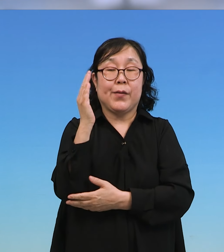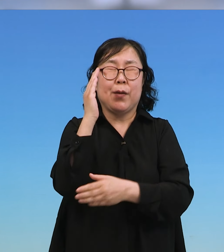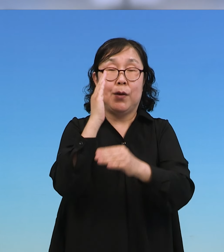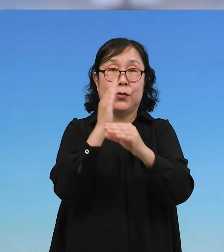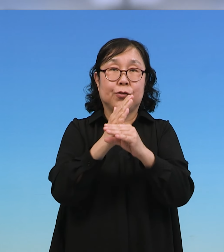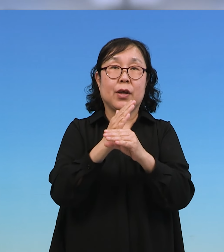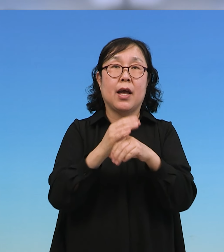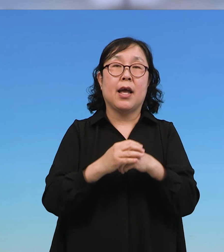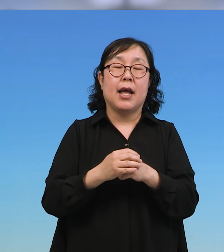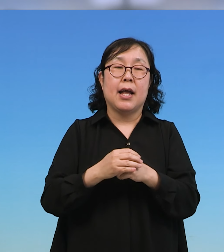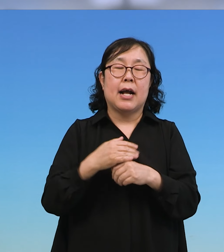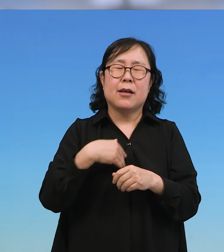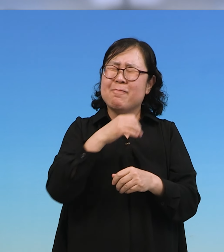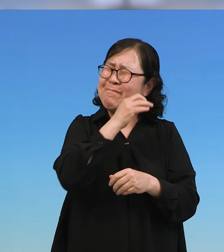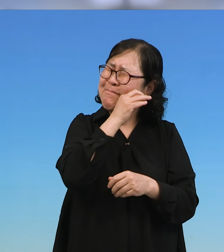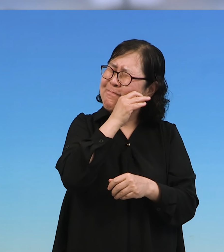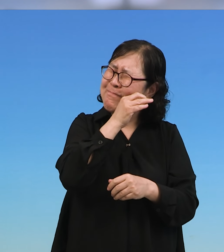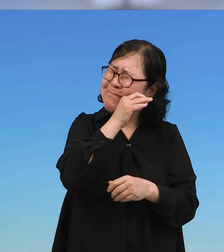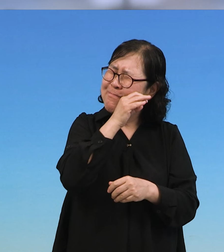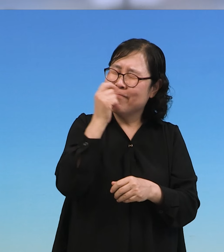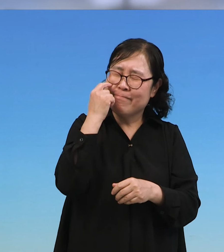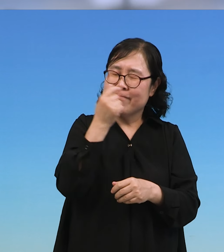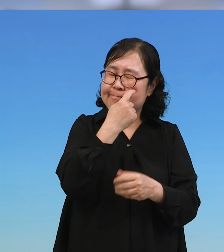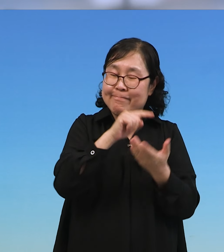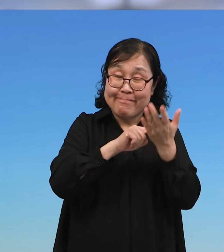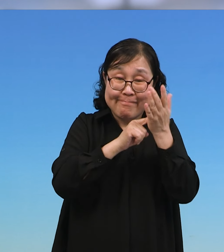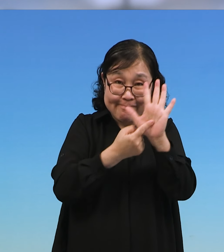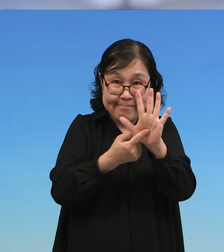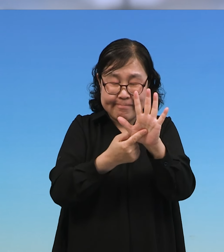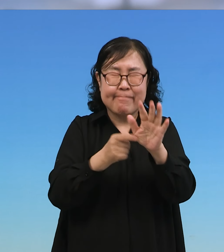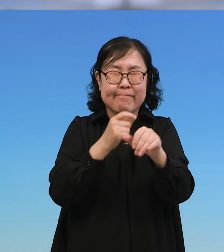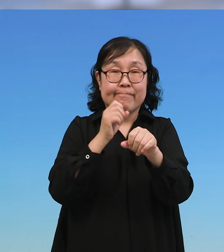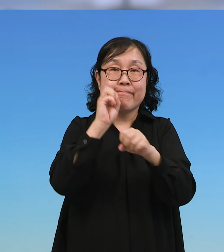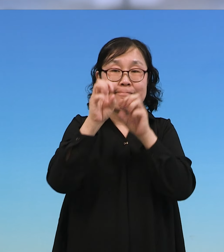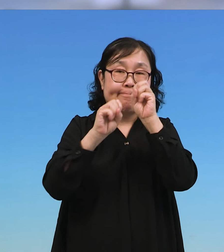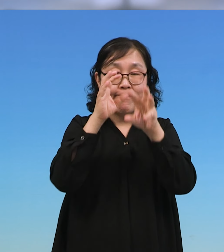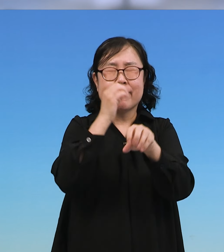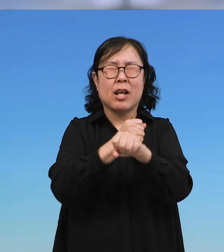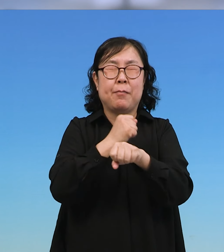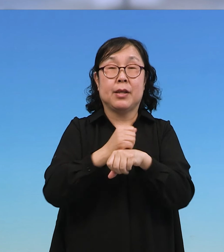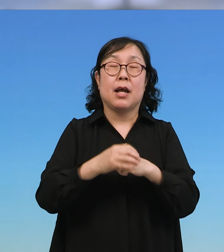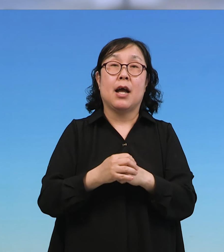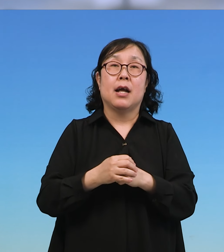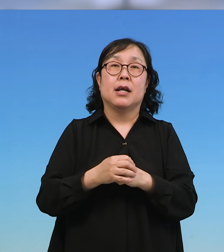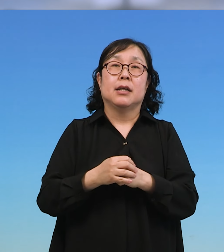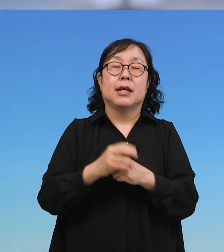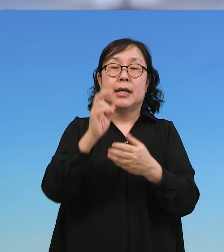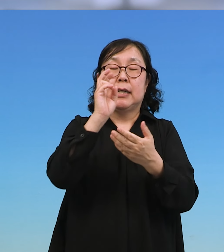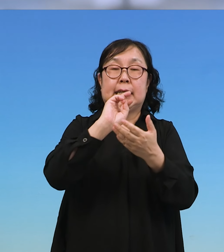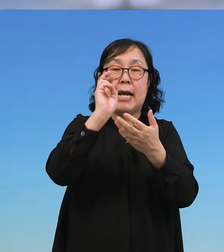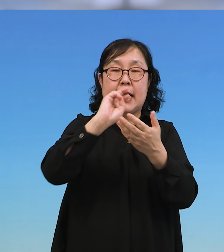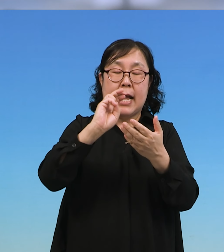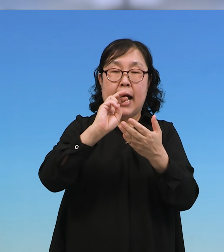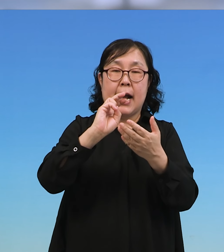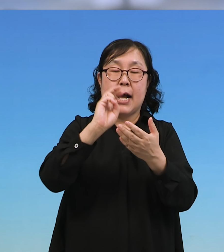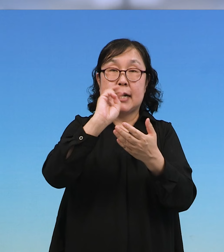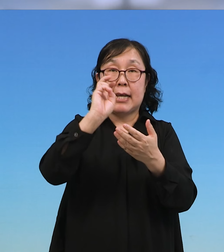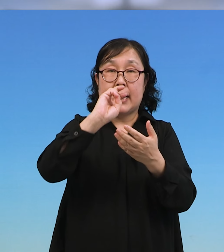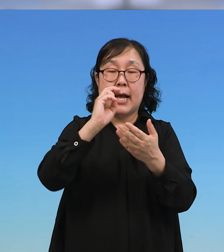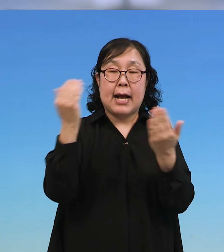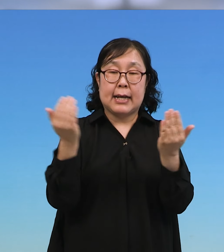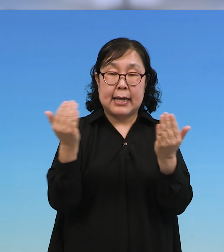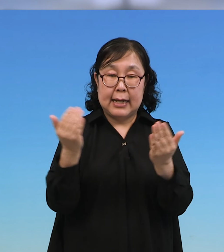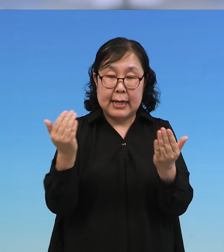이제 엄청나게 부끄러운 간증을 하는 겁니다. 이제 이분이 이제 찬양 사역을 갓 시작했던